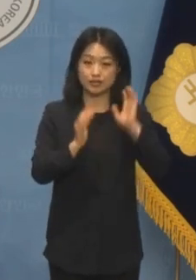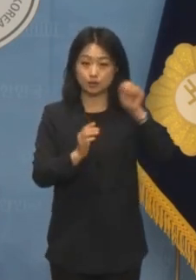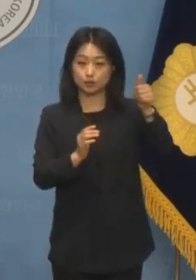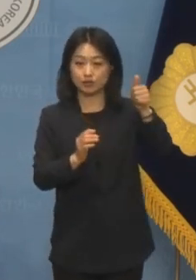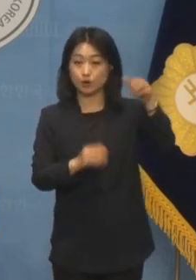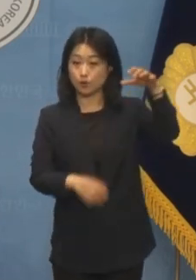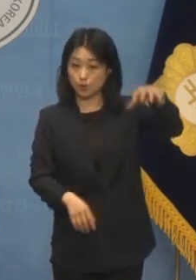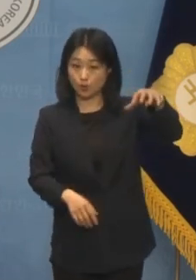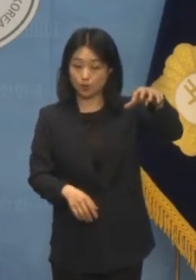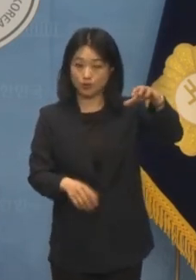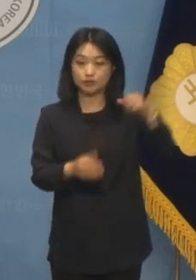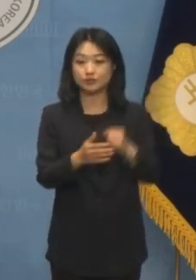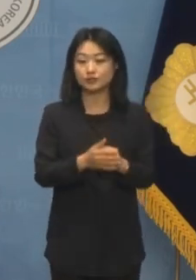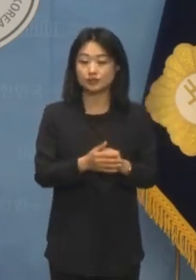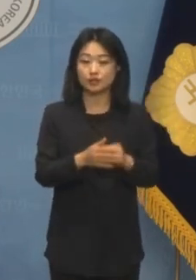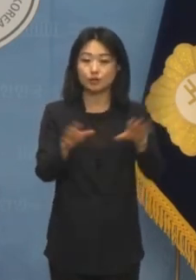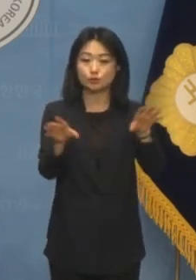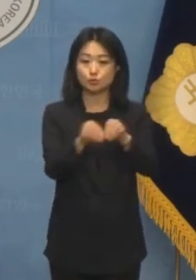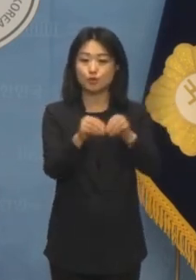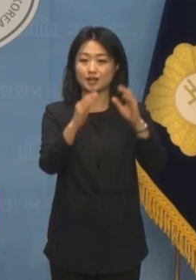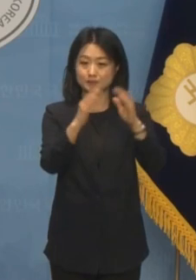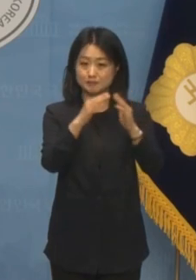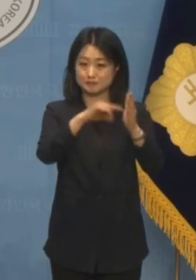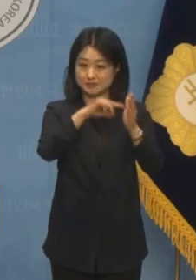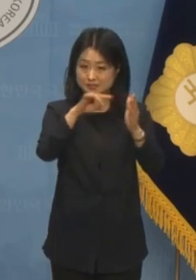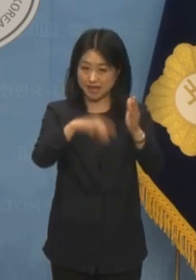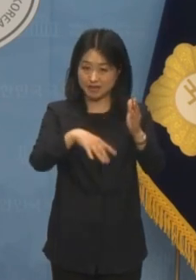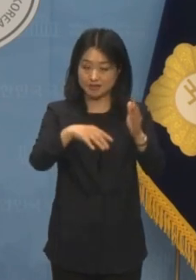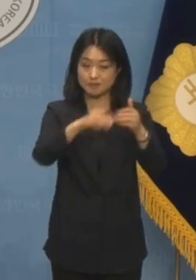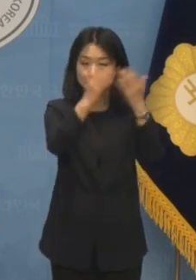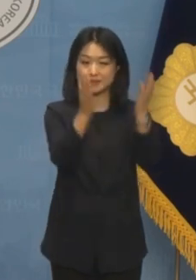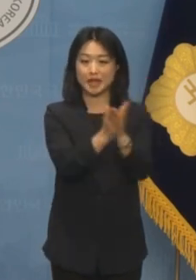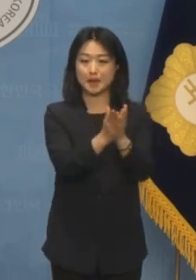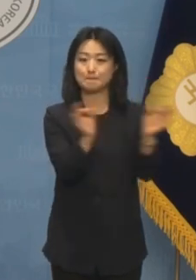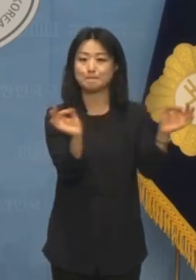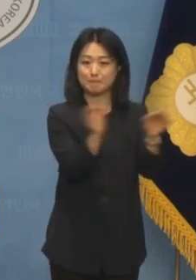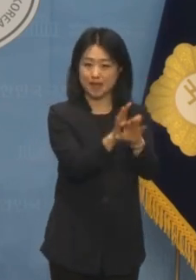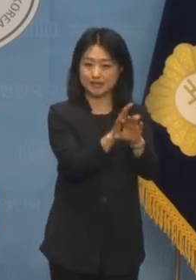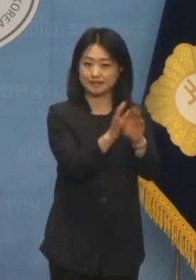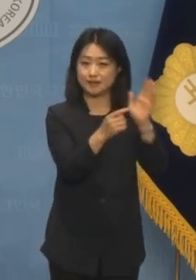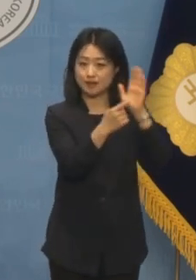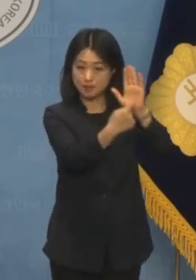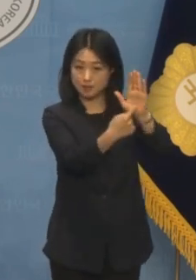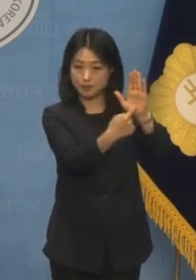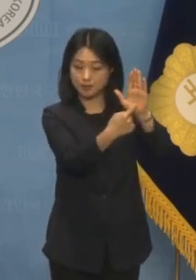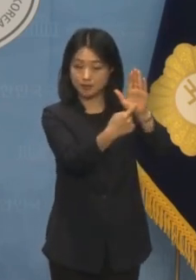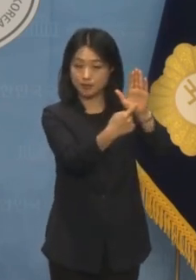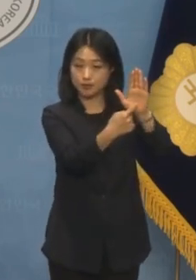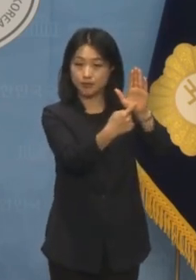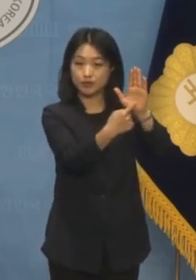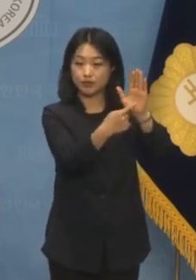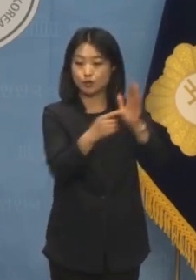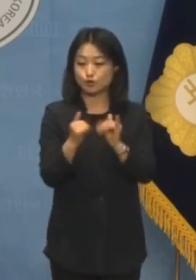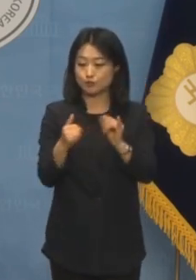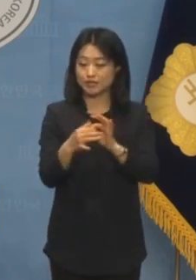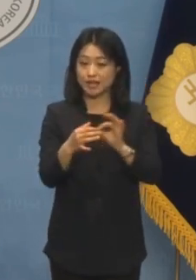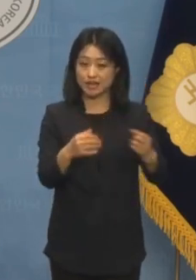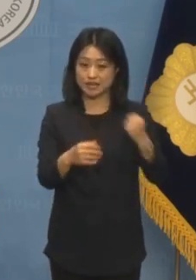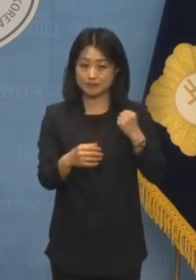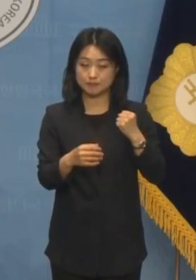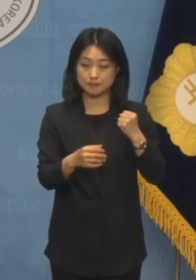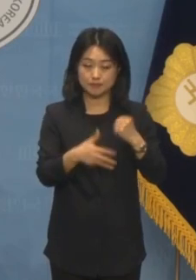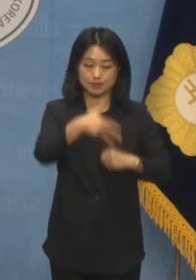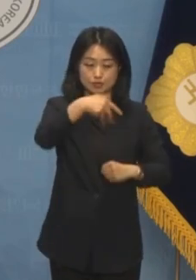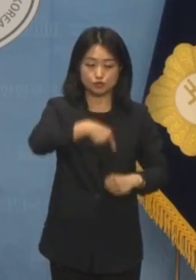종부세 완전 폐지를 포함한 전반적인 세제 개편을 예고하였습니다. 이에 국민의힘